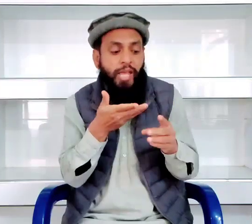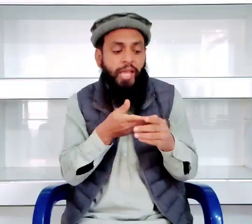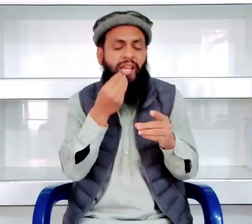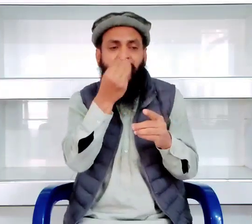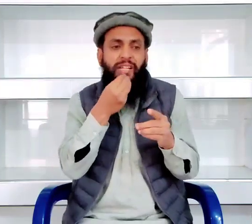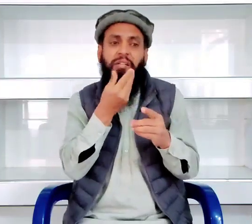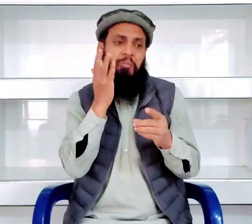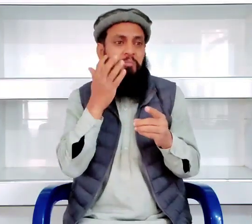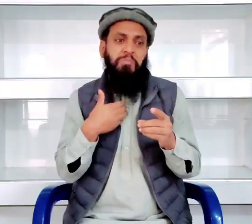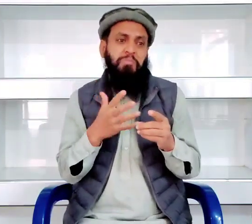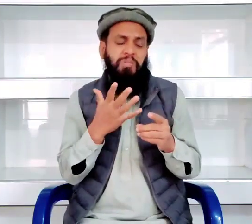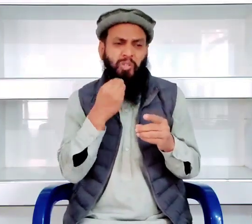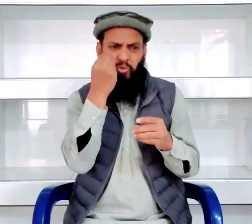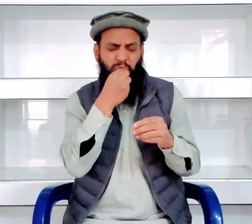سود کی مذمت